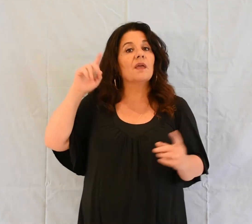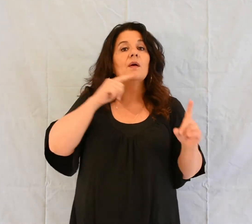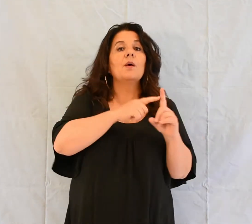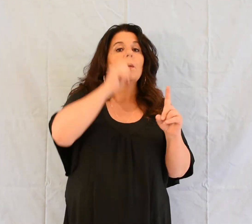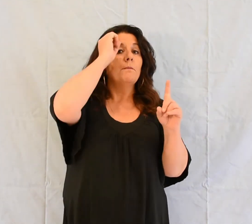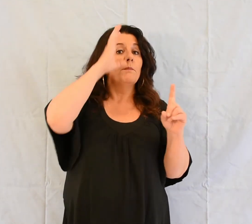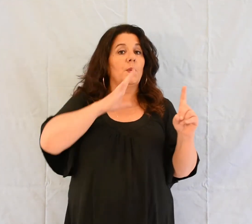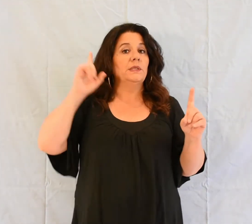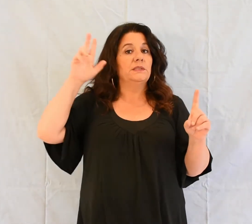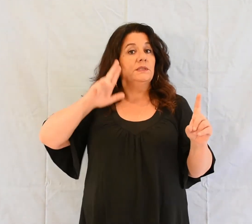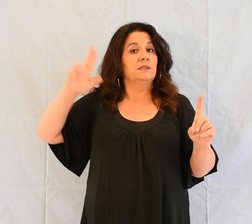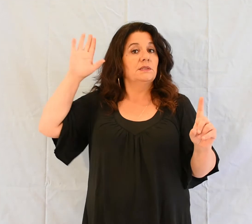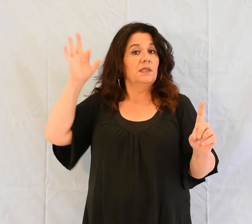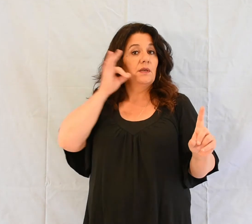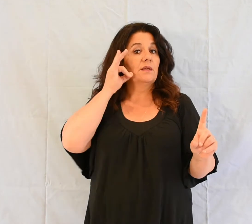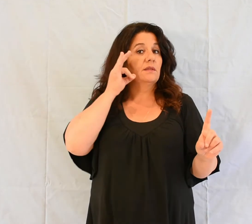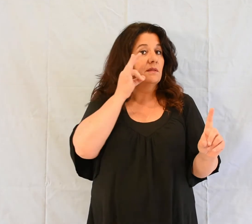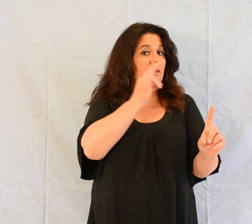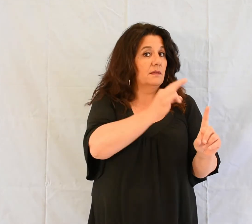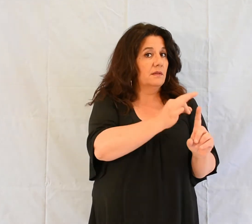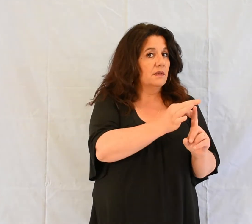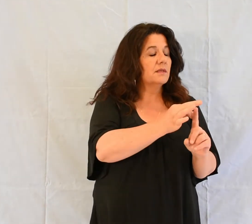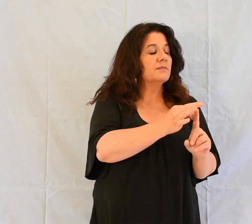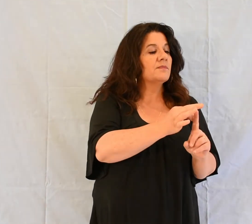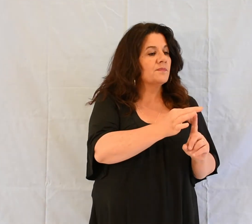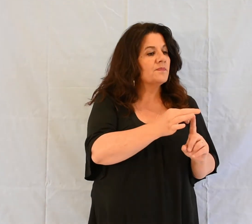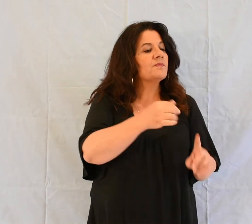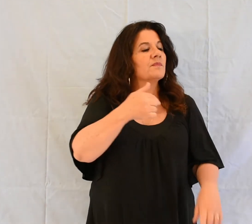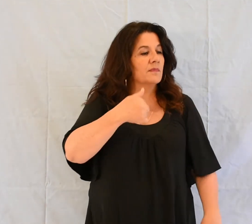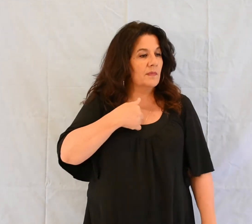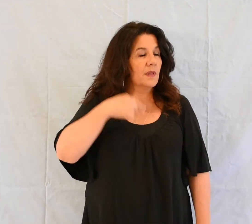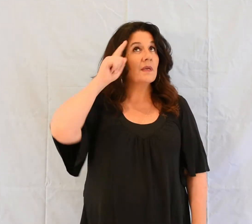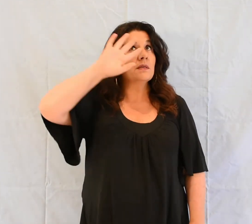« Voici que du ciel, je vais faire pleuvoir du pain pour vous.